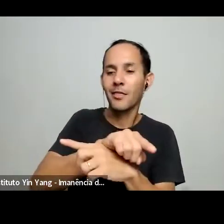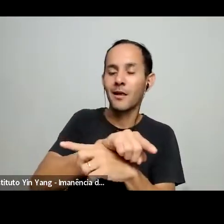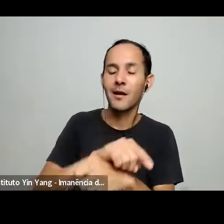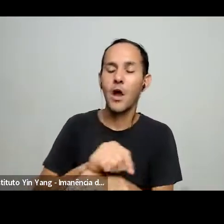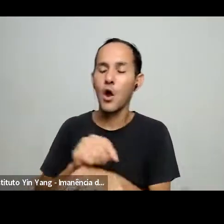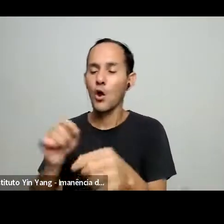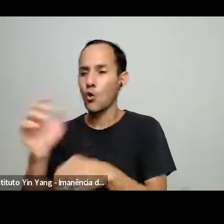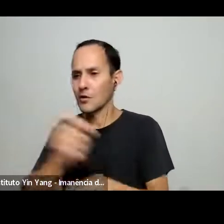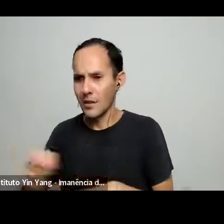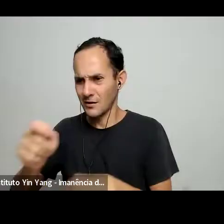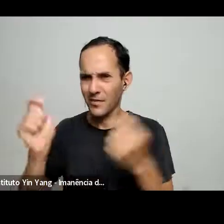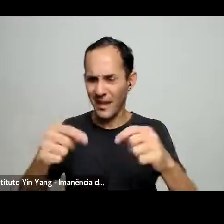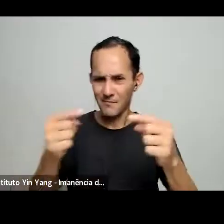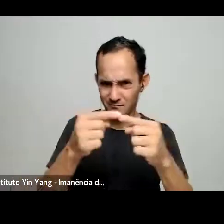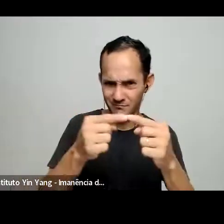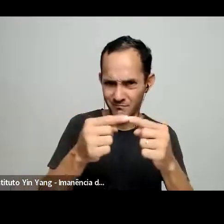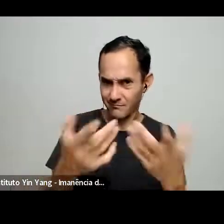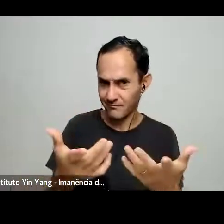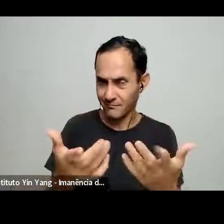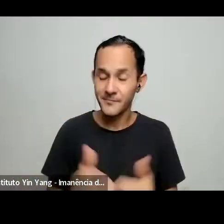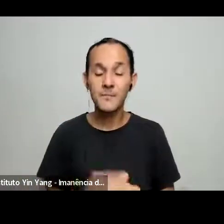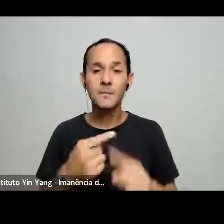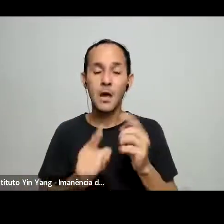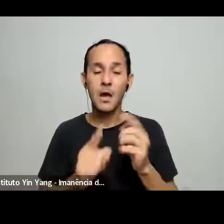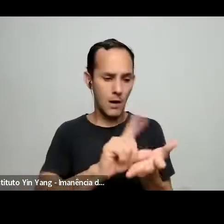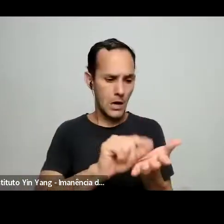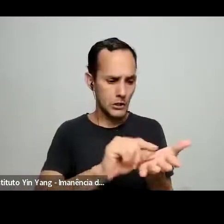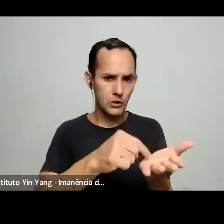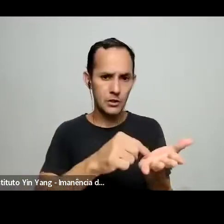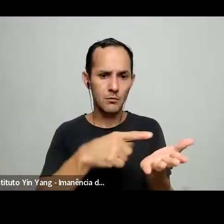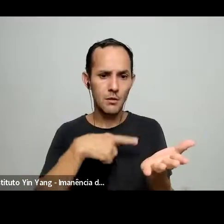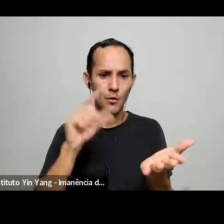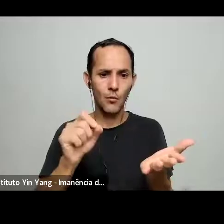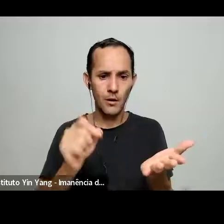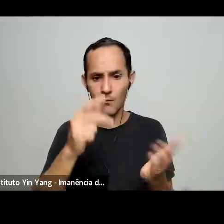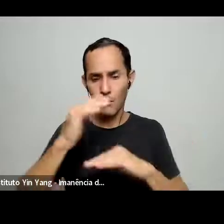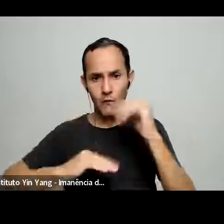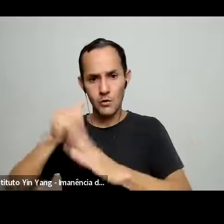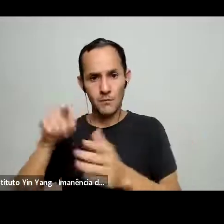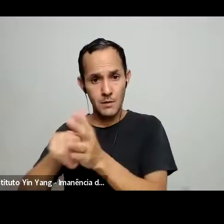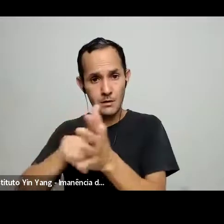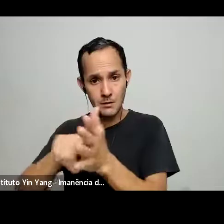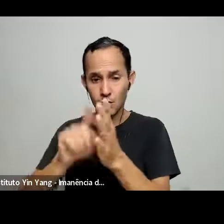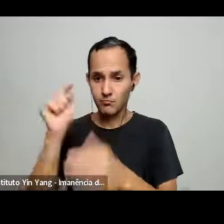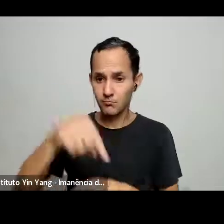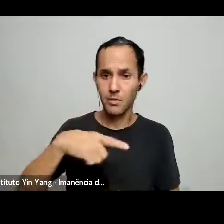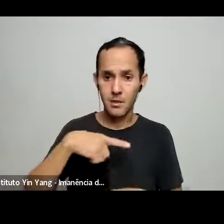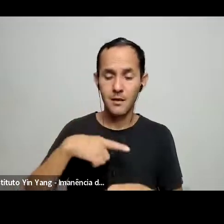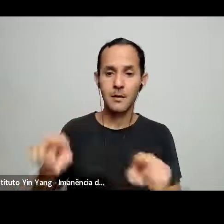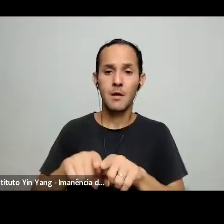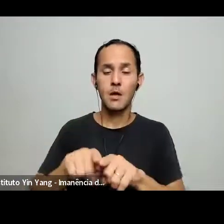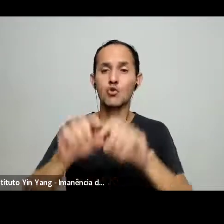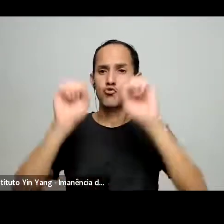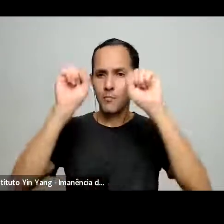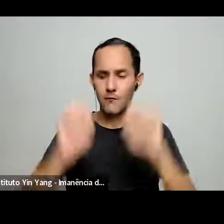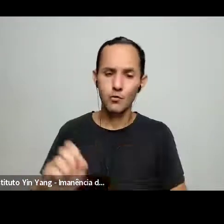Possível Conciliação? E nesse meu artigo, com a ajuda desses pesquisadores que estão aqui e da supervisão,